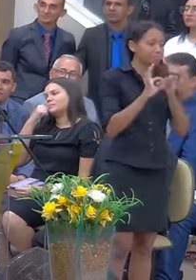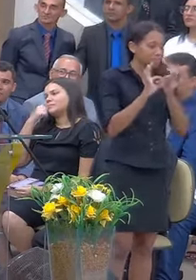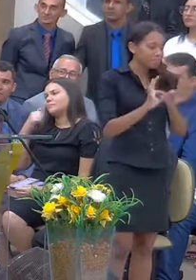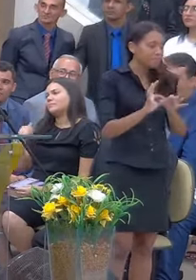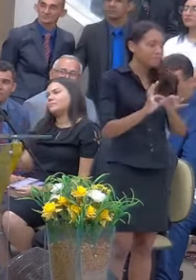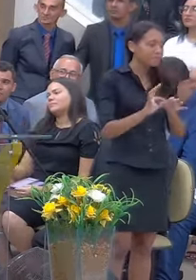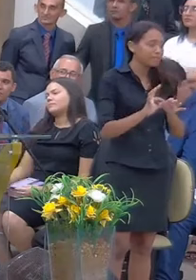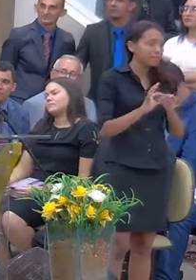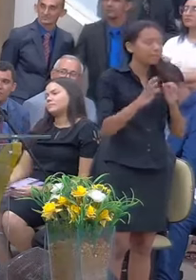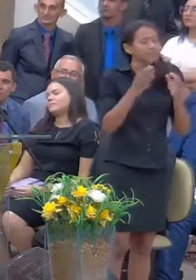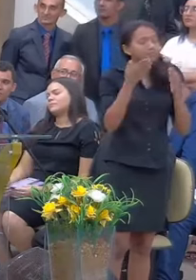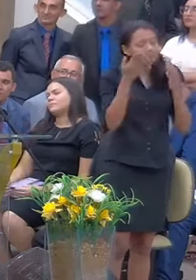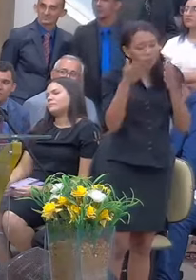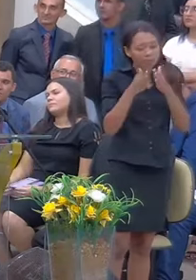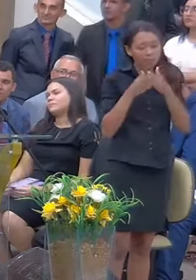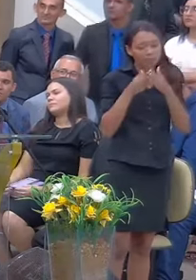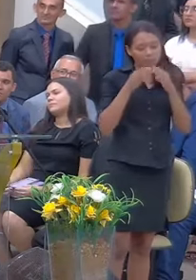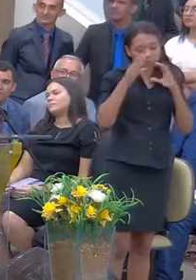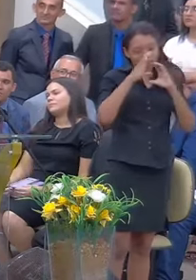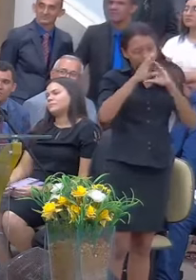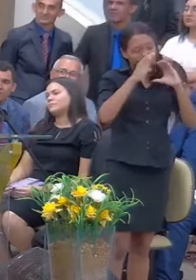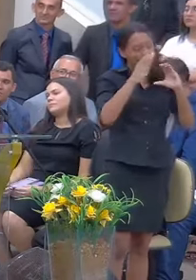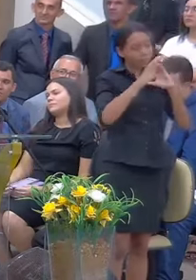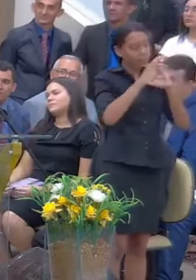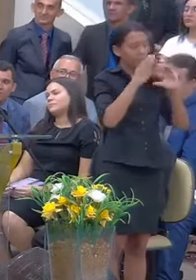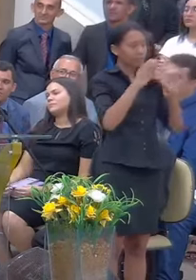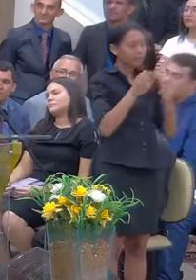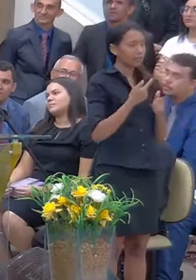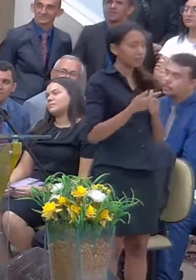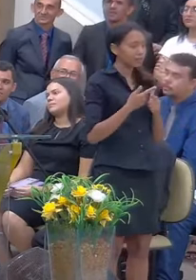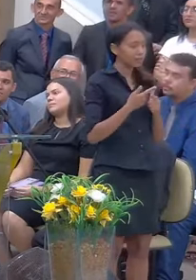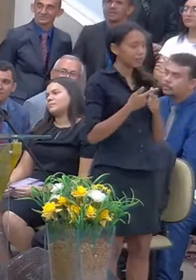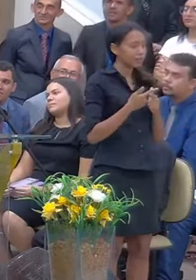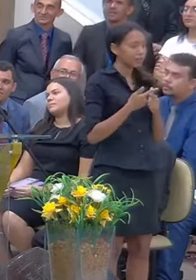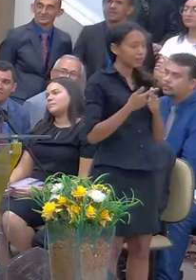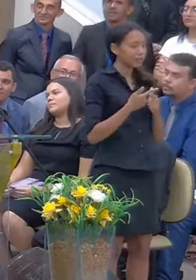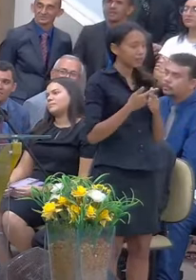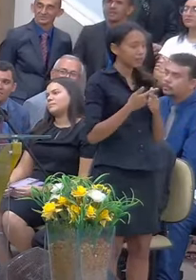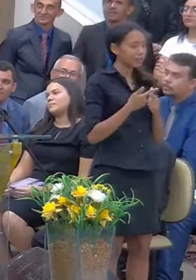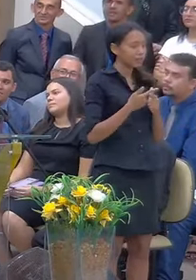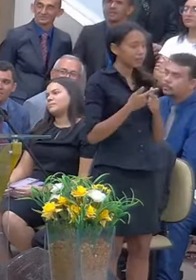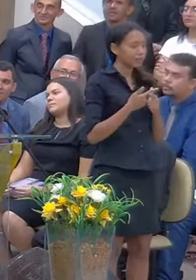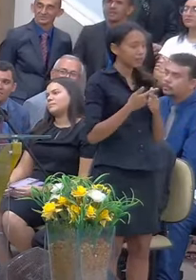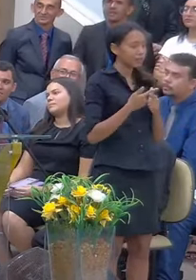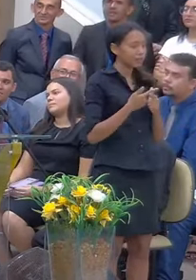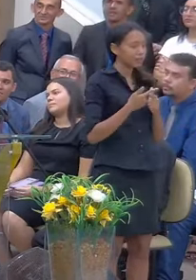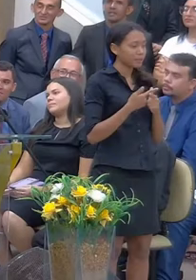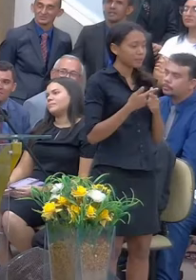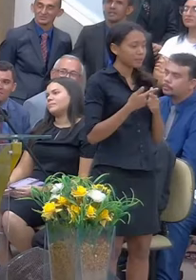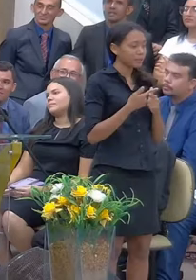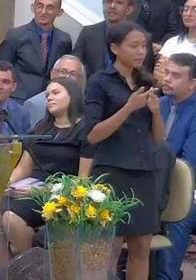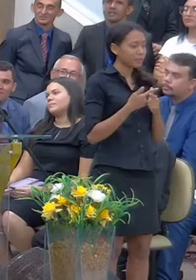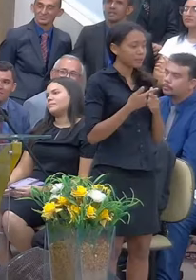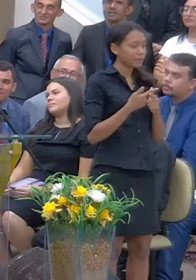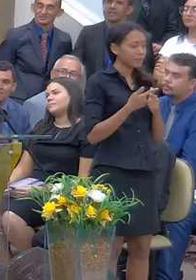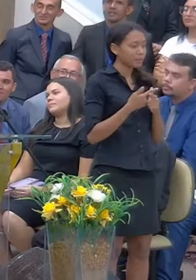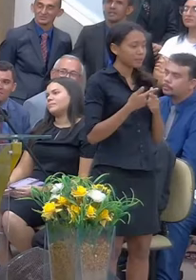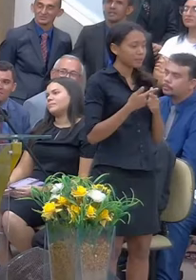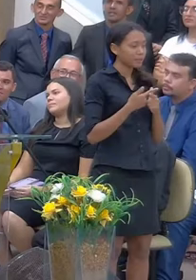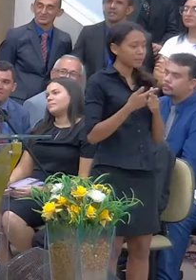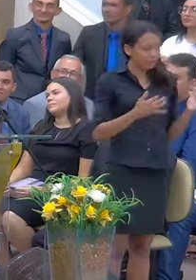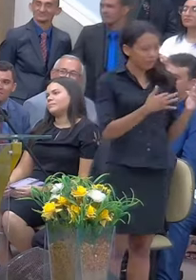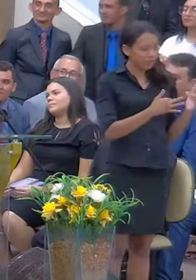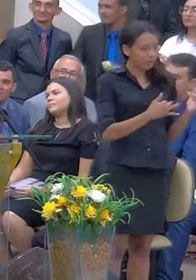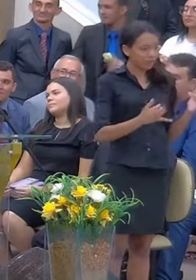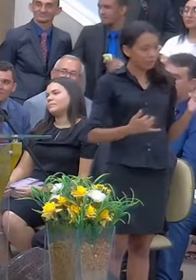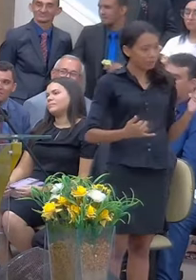vocês. E eles disseram, nossas harpas não vão tocar aqui. Nós não temos alegria. Estamos